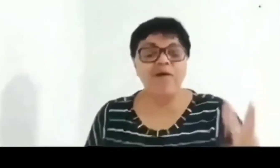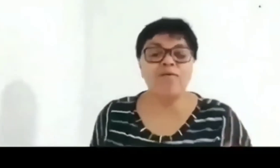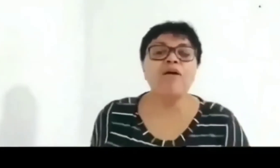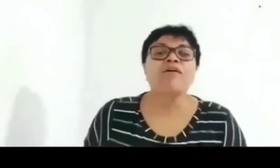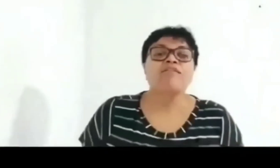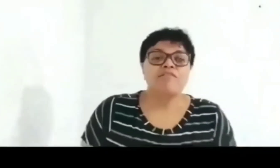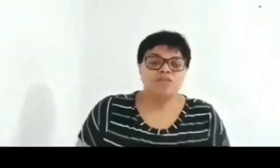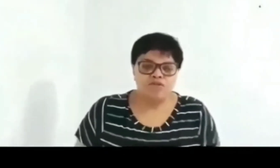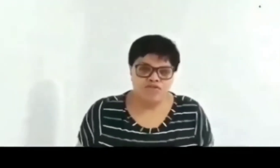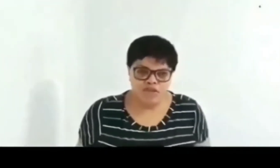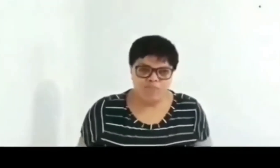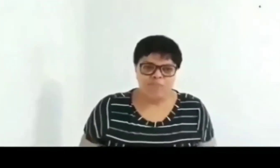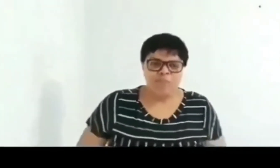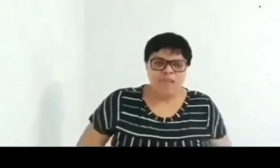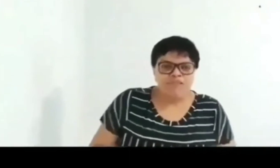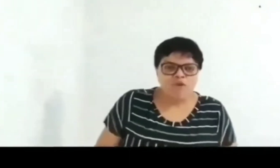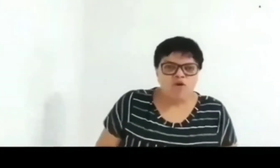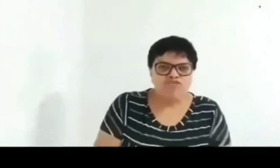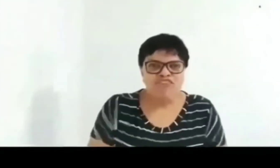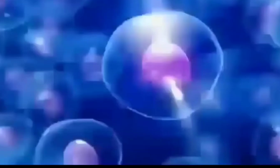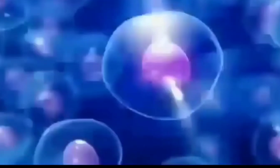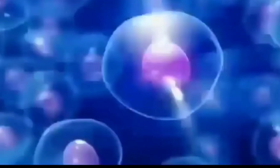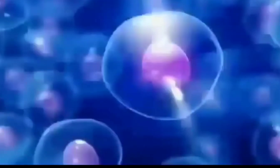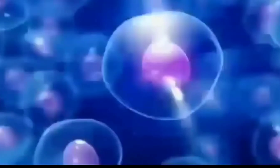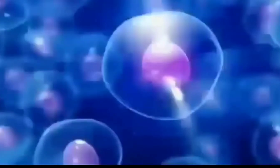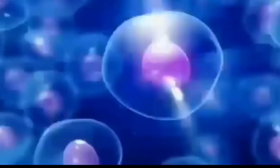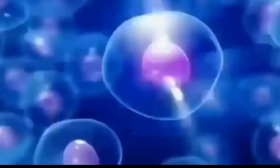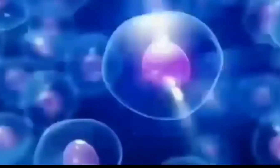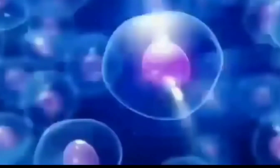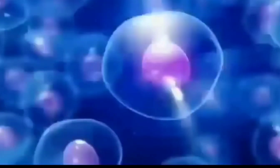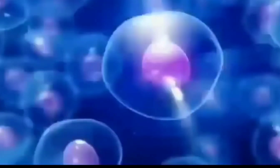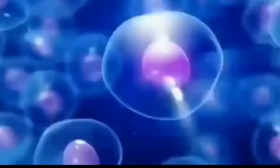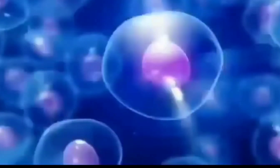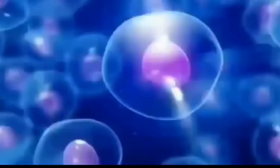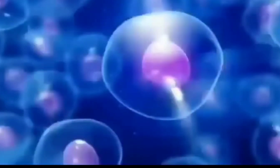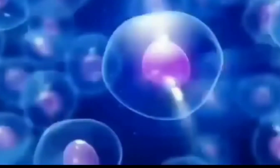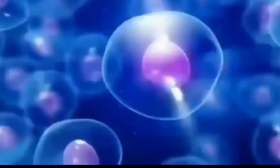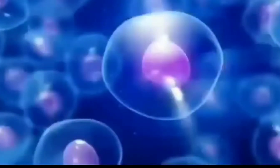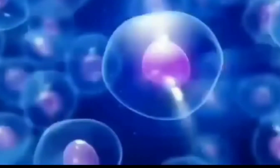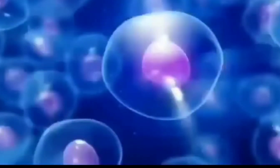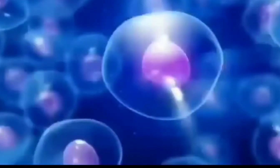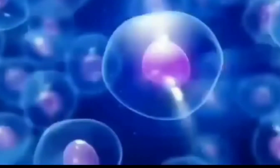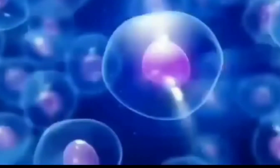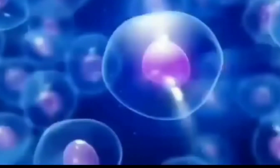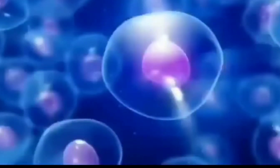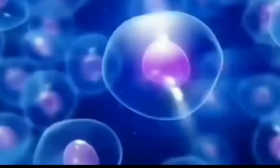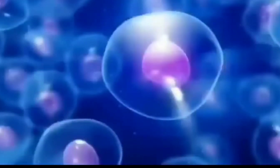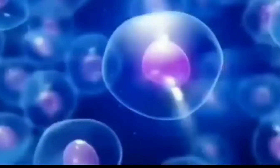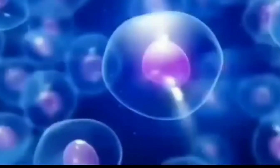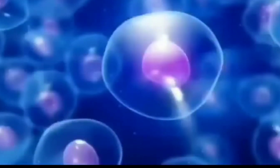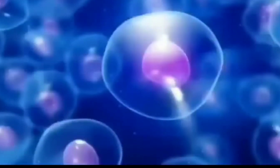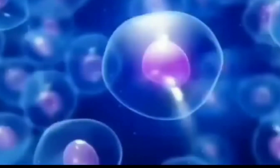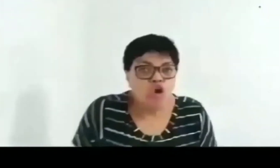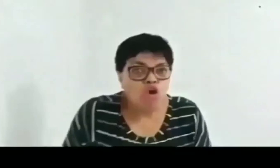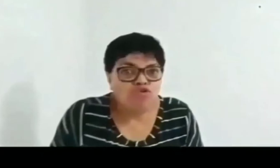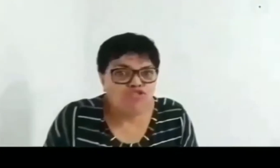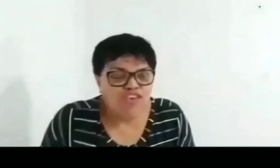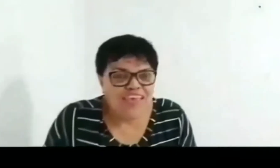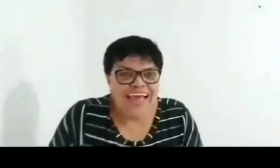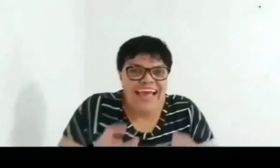que não? Citologia. Citologia, gente, é a parte da biologia que estuda as células. A